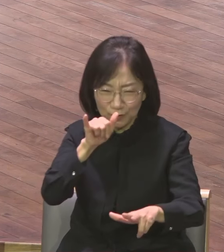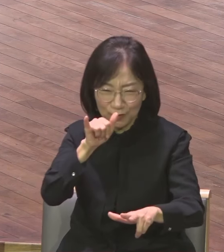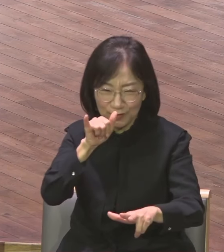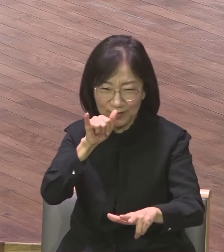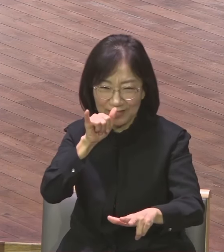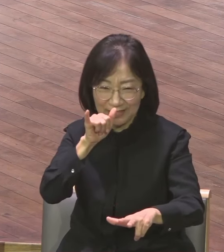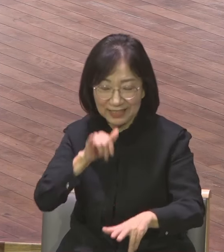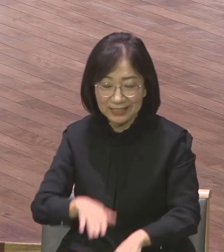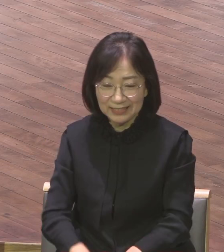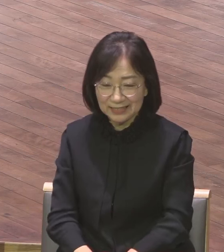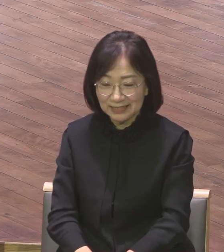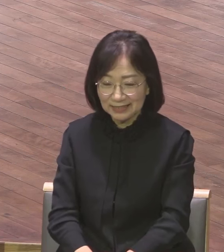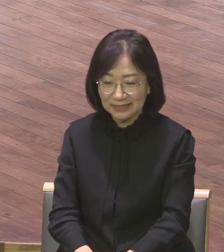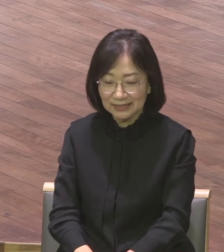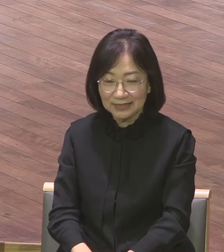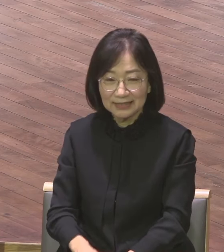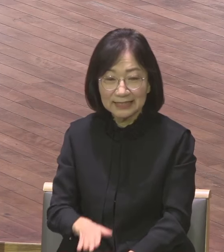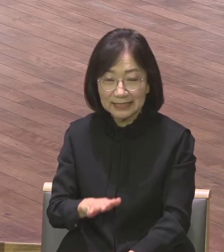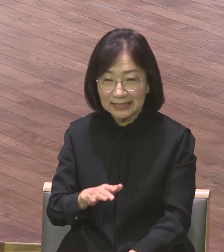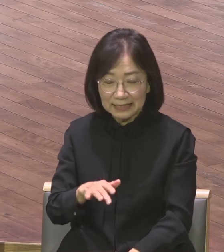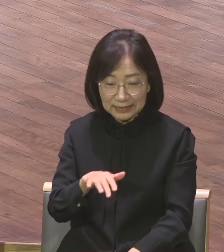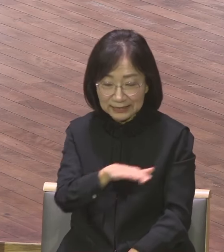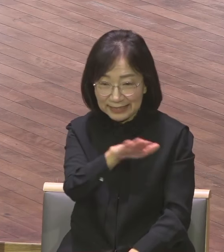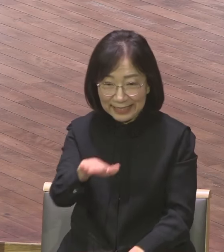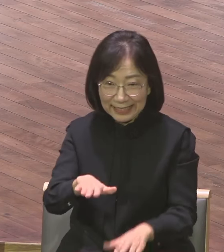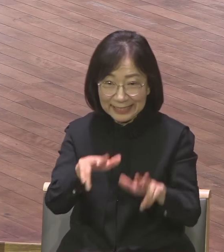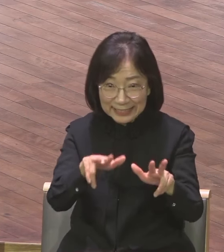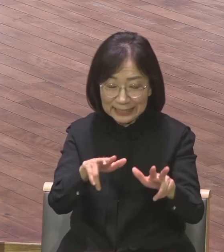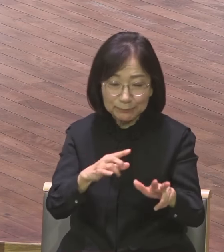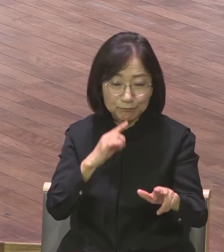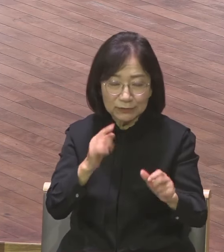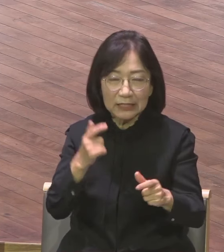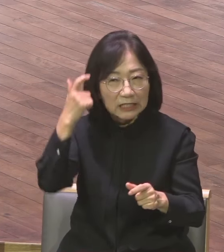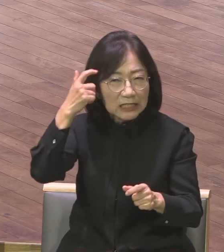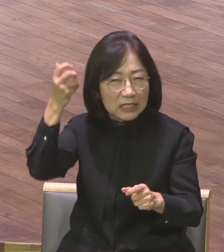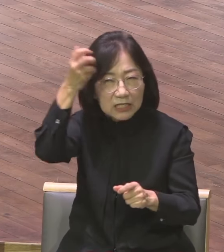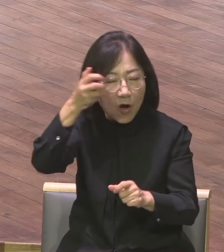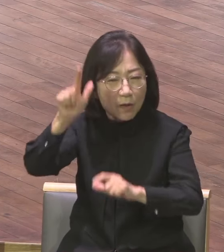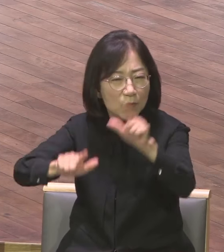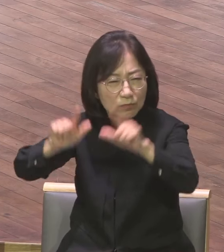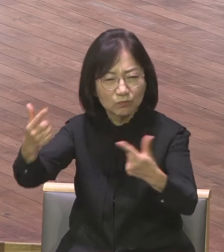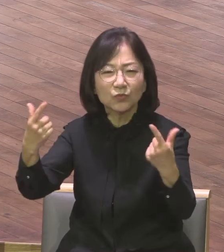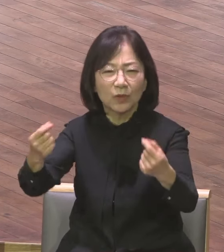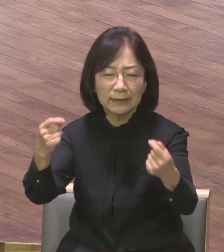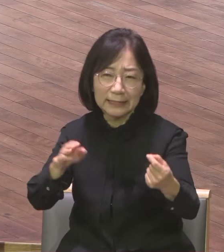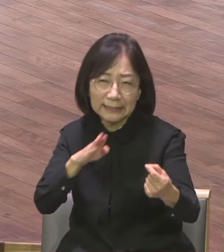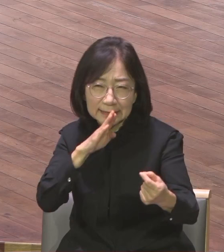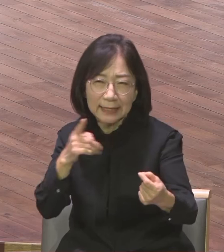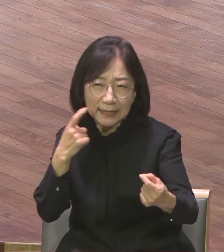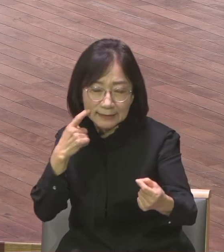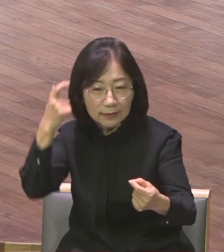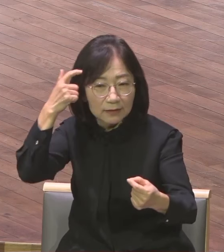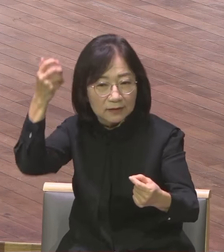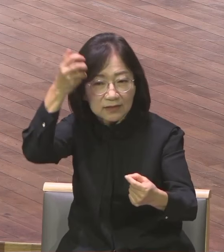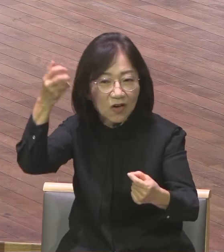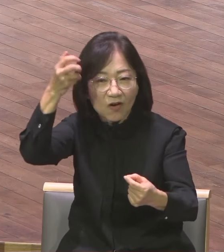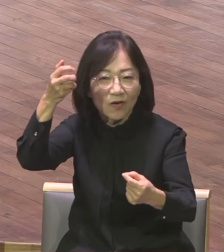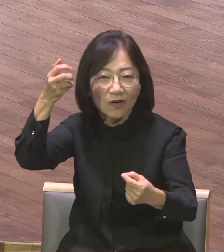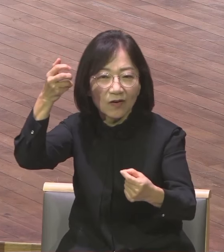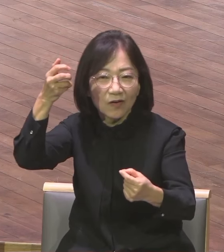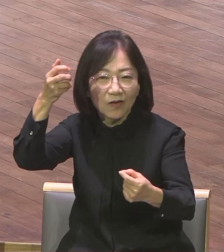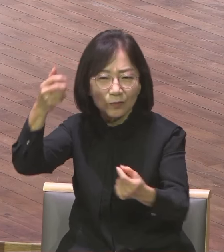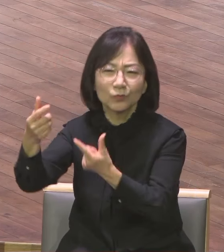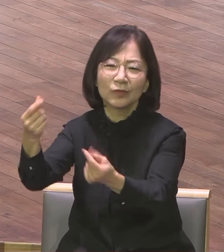아니라 영적인 삶에도 그래요. 영적인 삶에도 이 문제가 고스란히 그대로